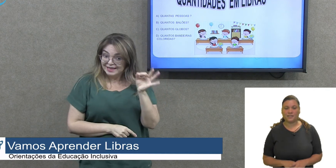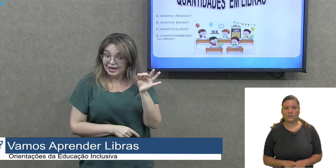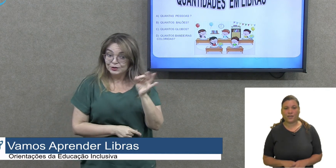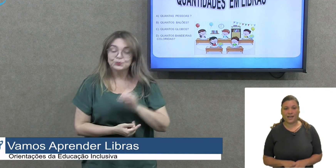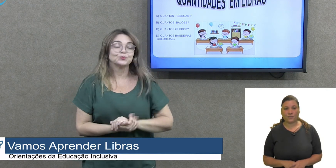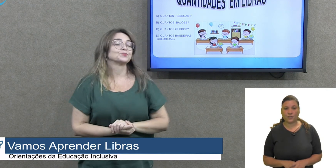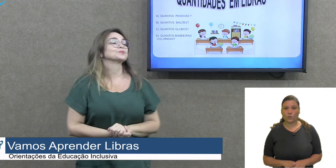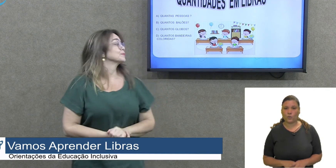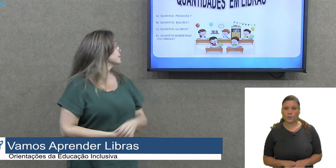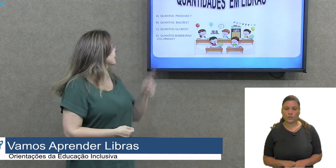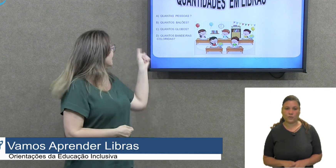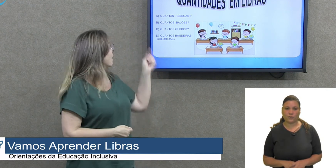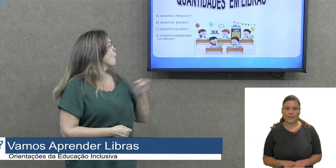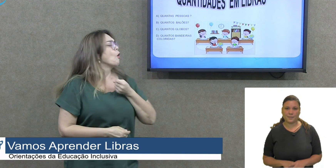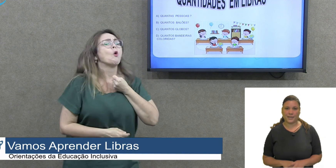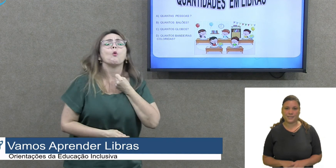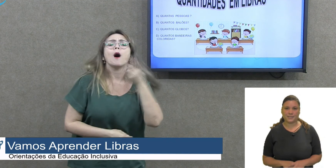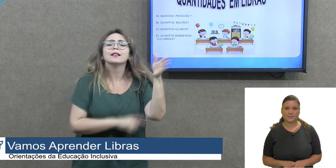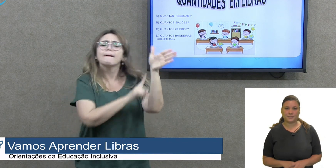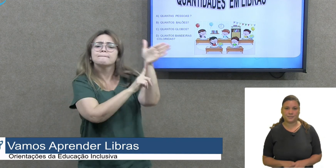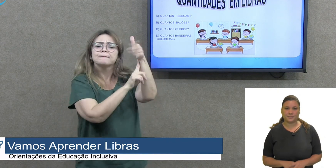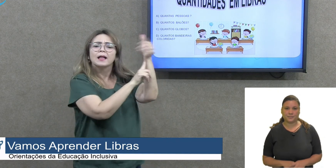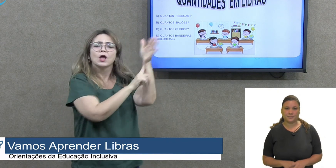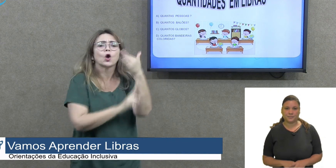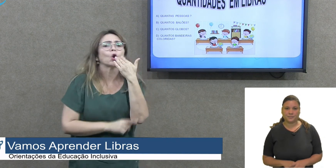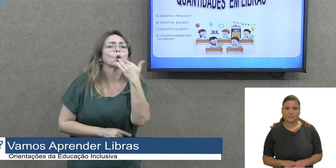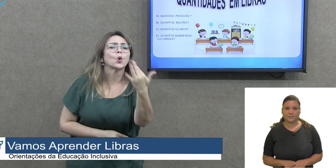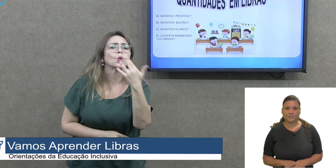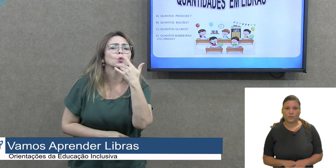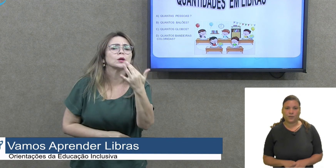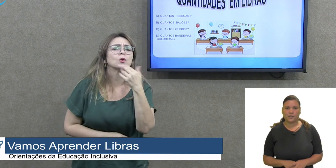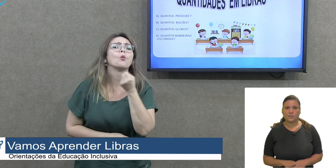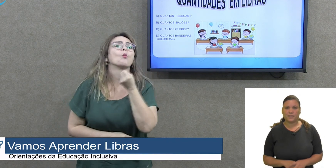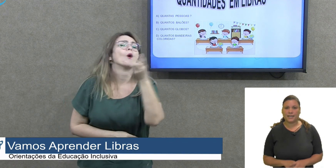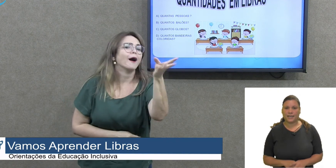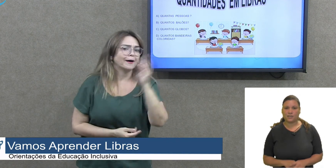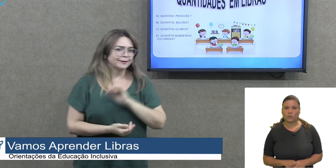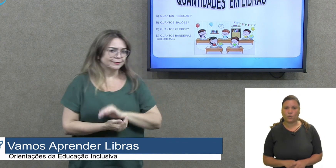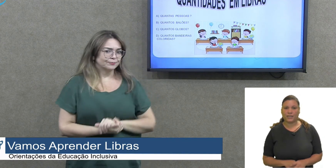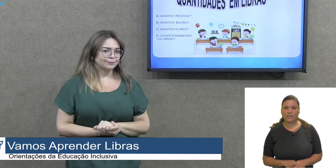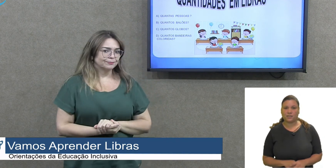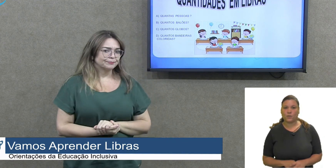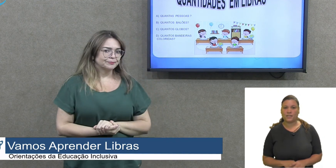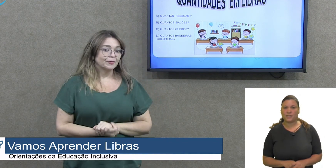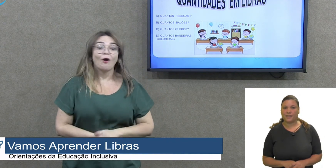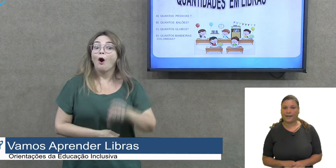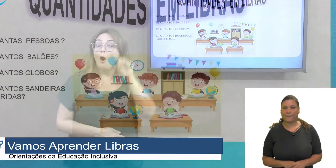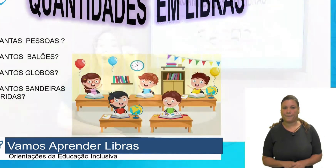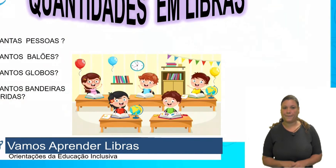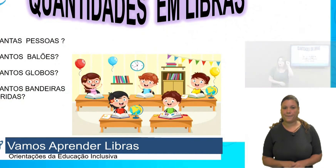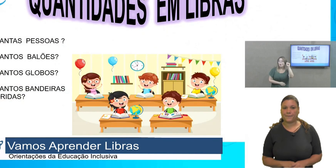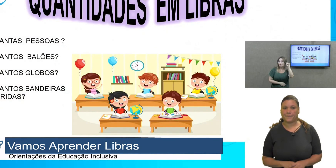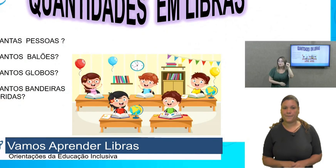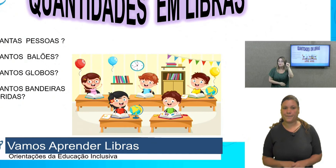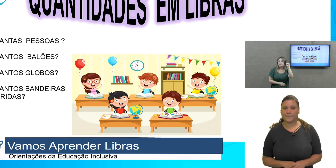cima. Se virar, vira número, já não vale mais. As bandeiras coloridas, quantas